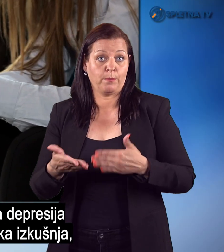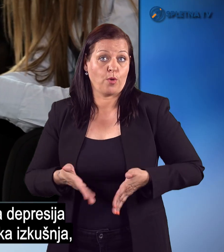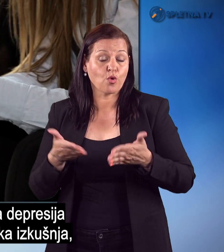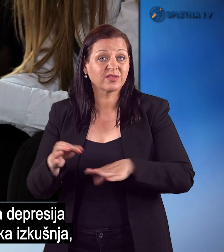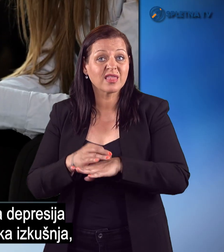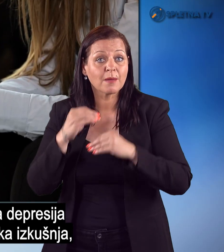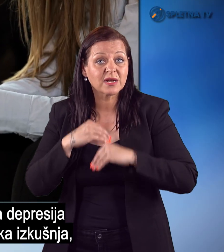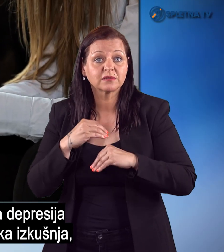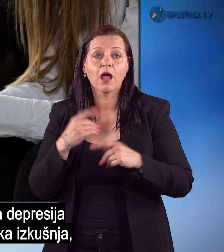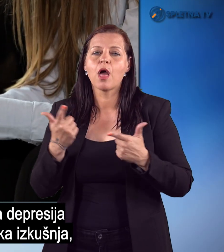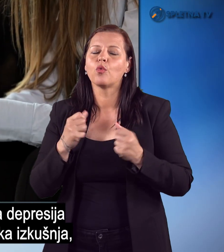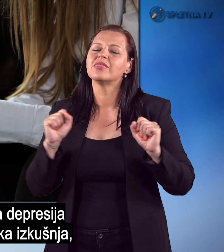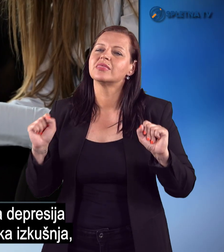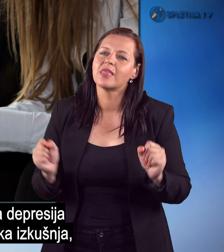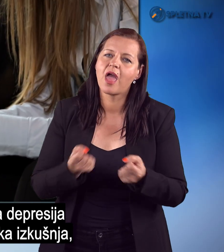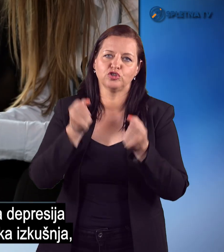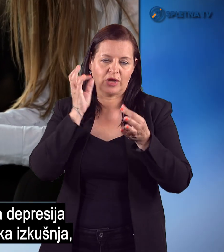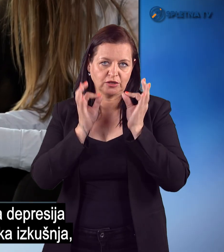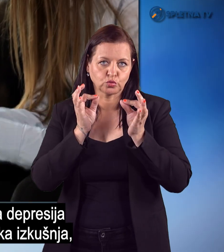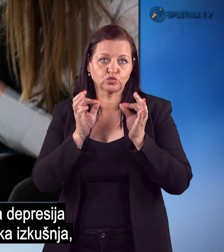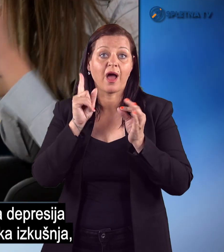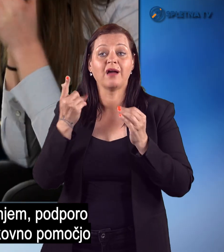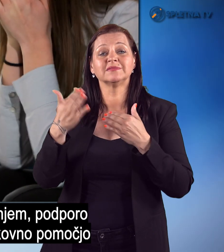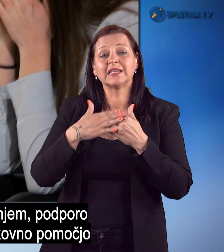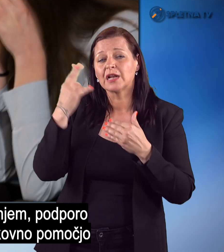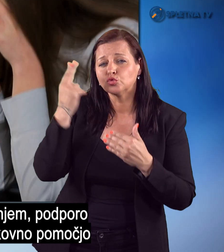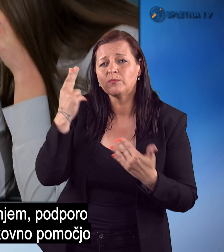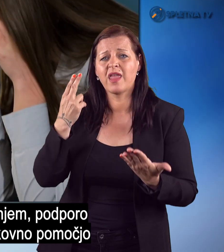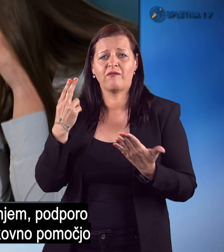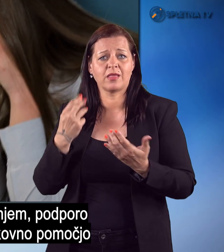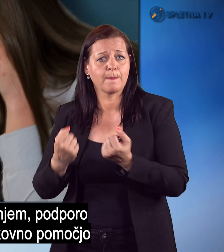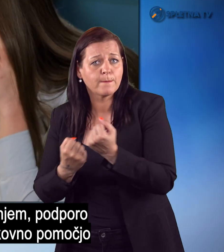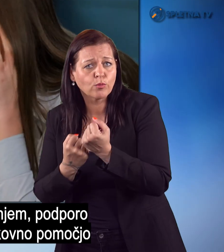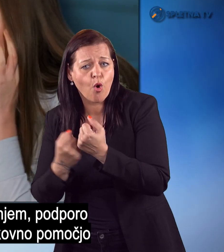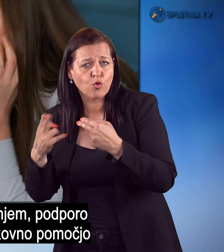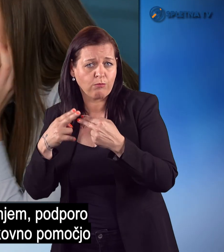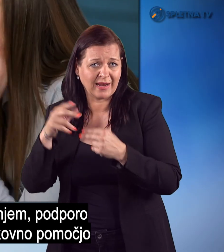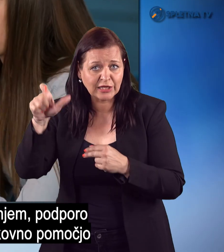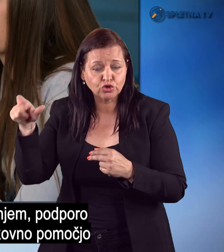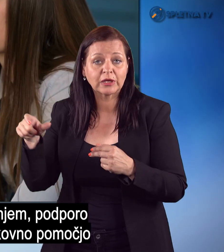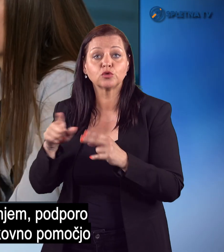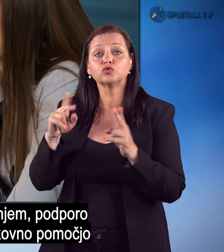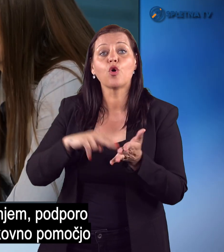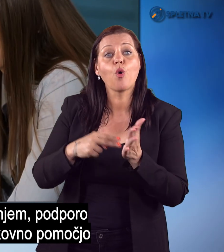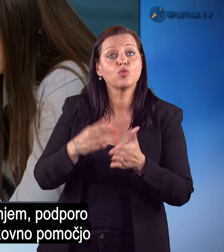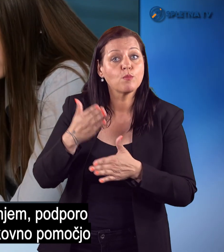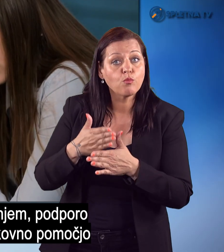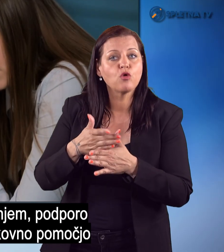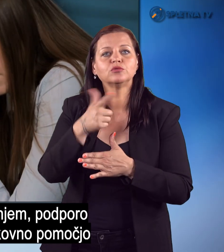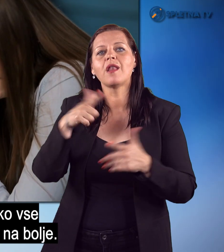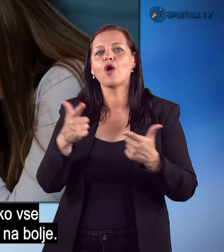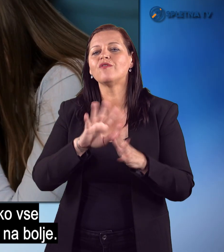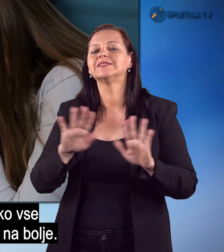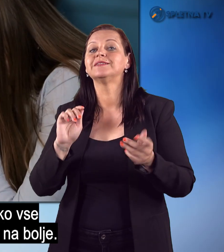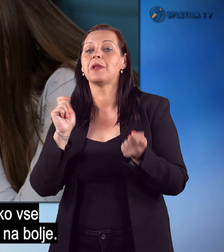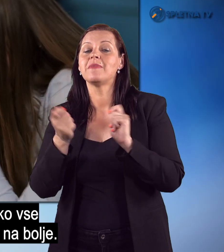Poporodna depresija je lahko težka izkušnja, a z razumevanjem, podporo bližnjih in strokovno pomočjo se lahko vse spremeni na